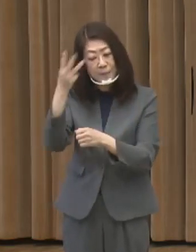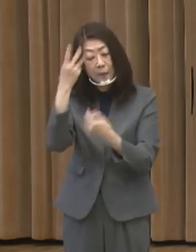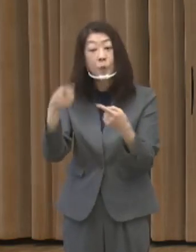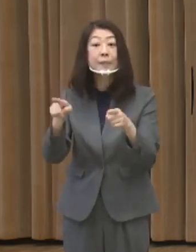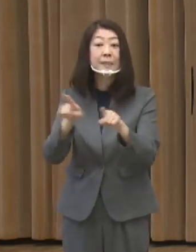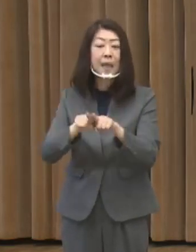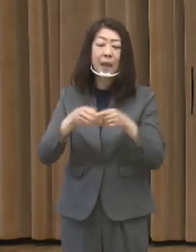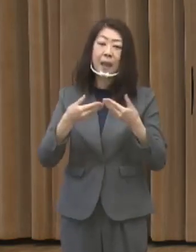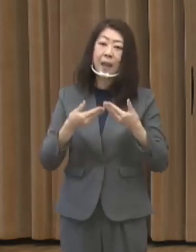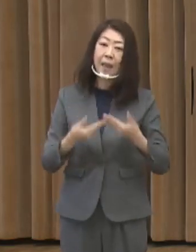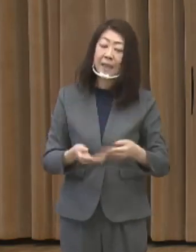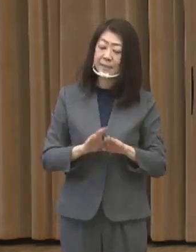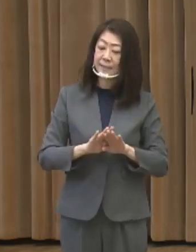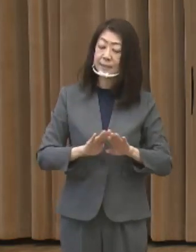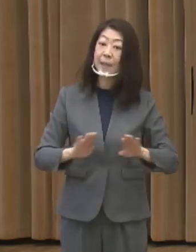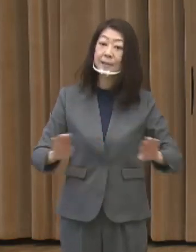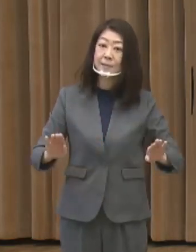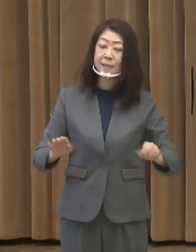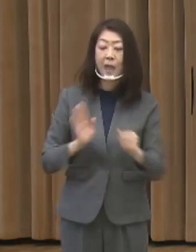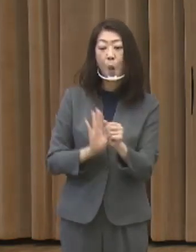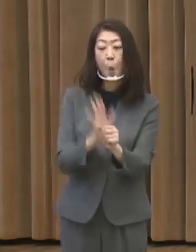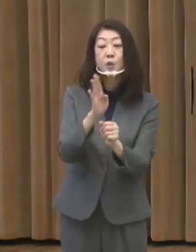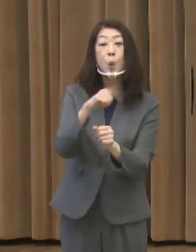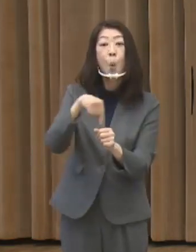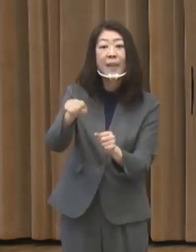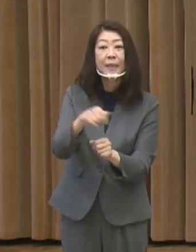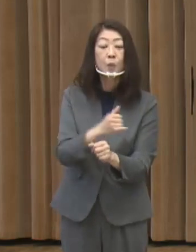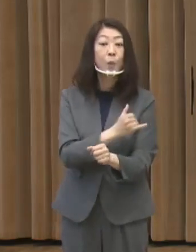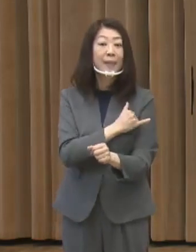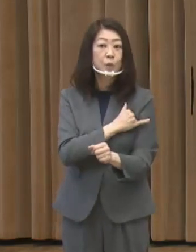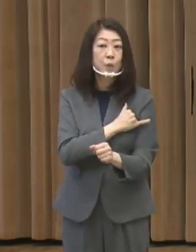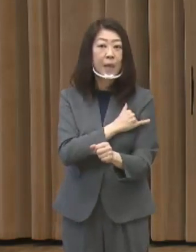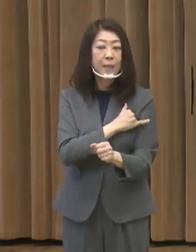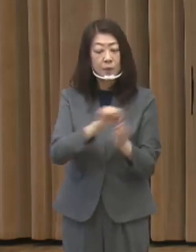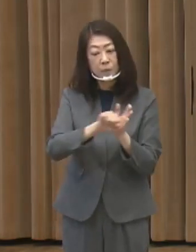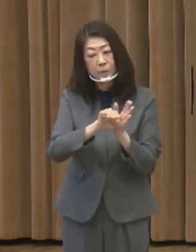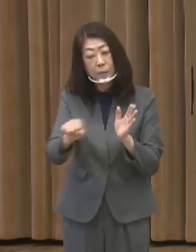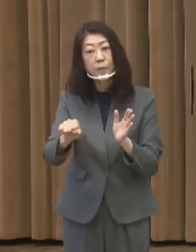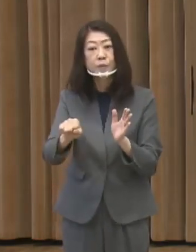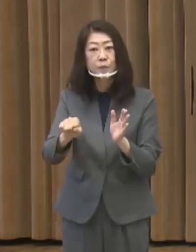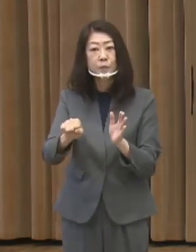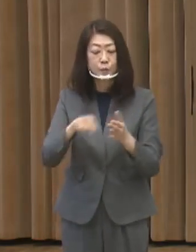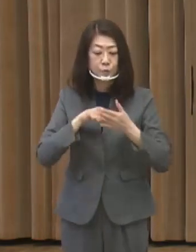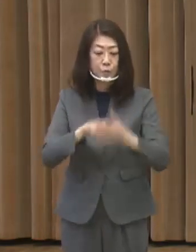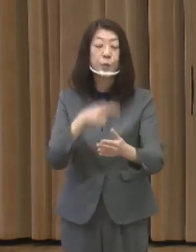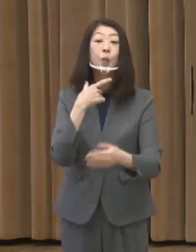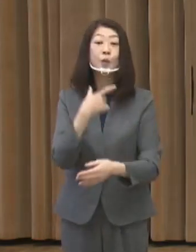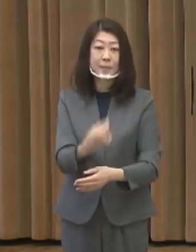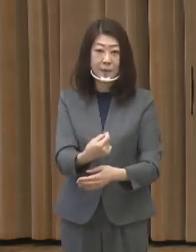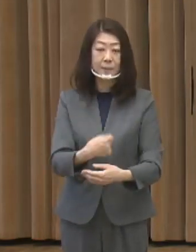心安全なホスト県としての役目を果たすことに万全を期したいと思っています。